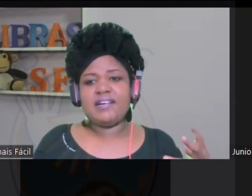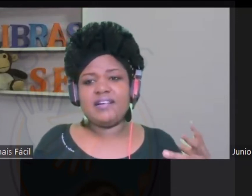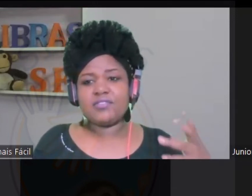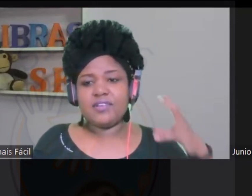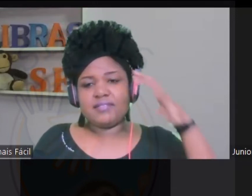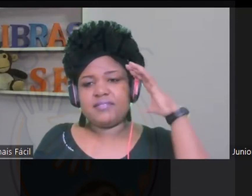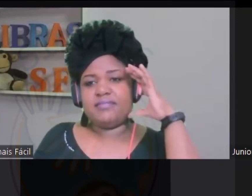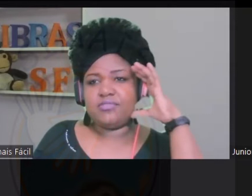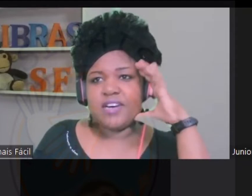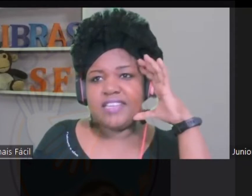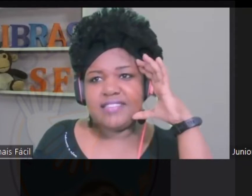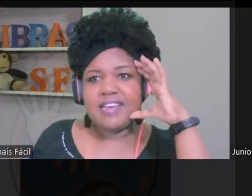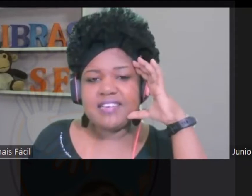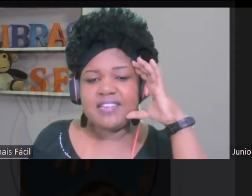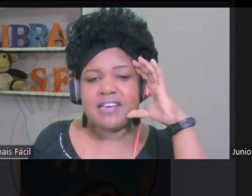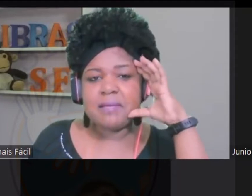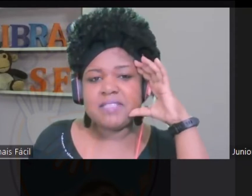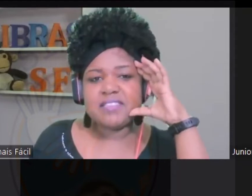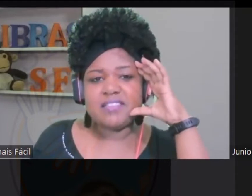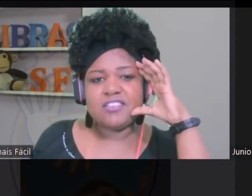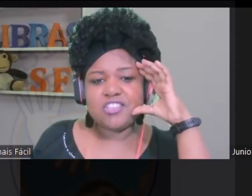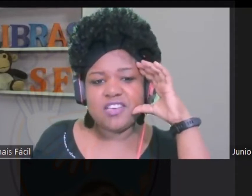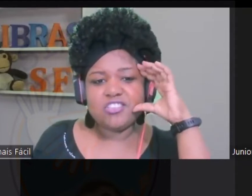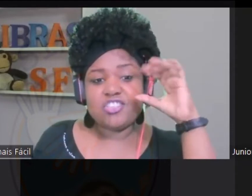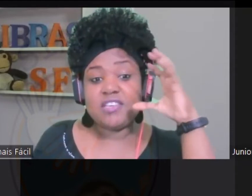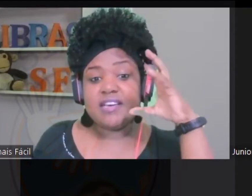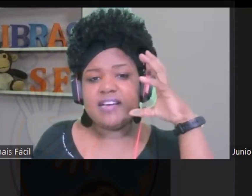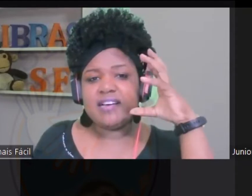está com a ideia aqui na cabeça da gente e a